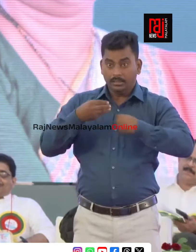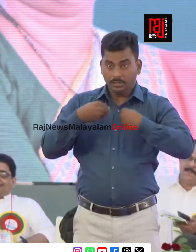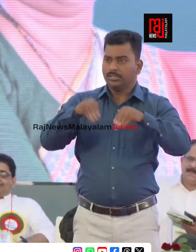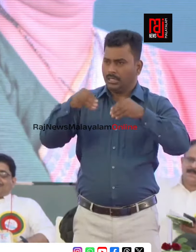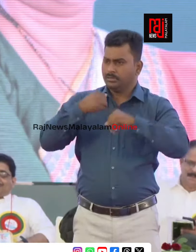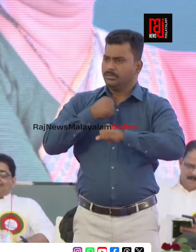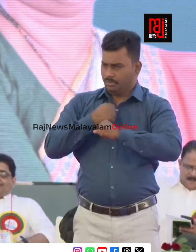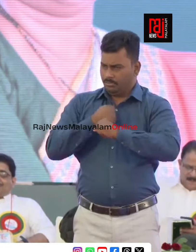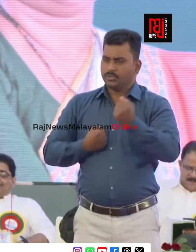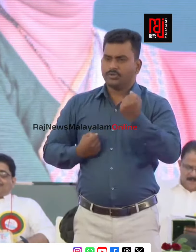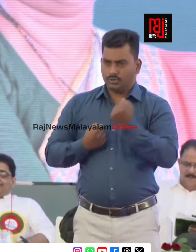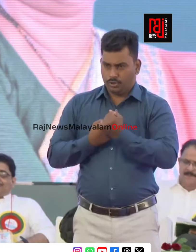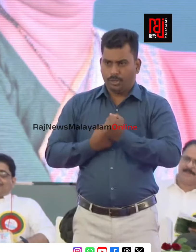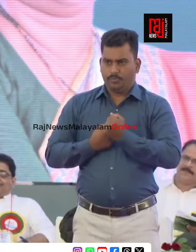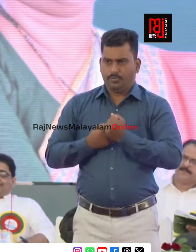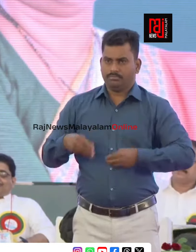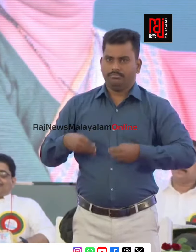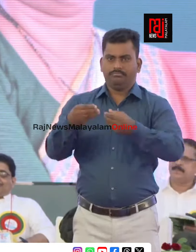അതിനായി